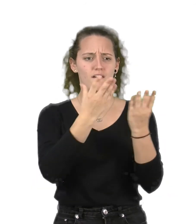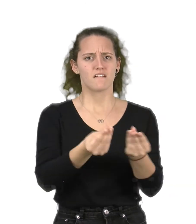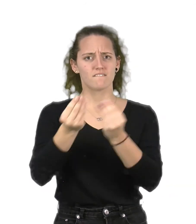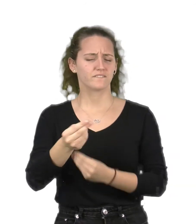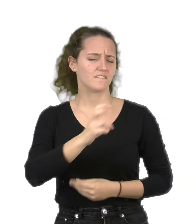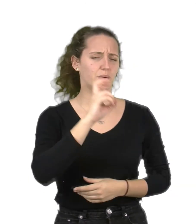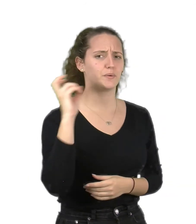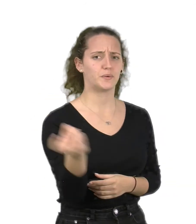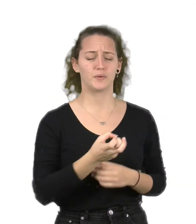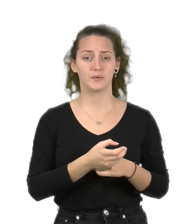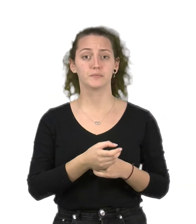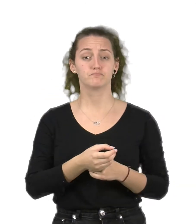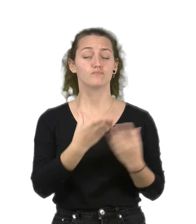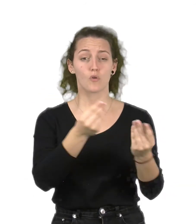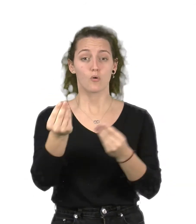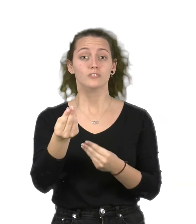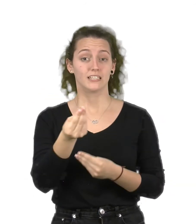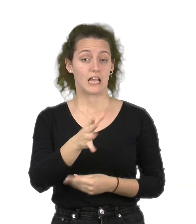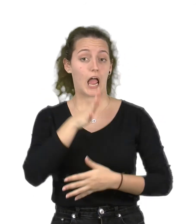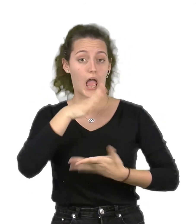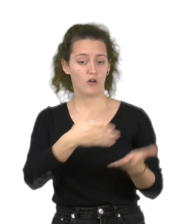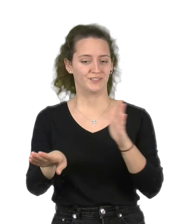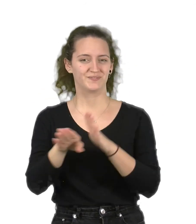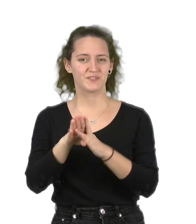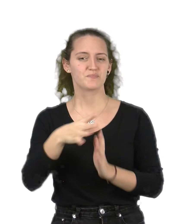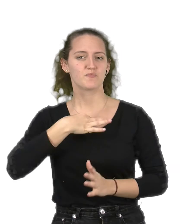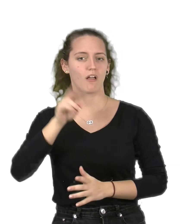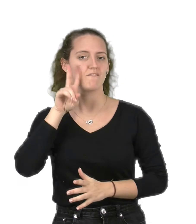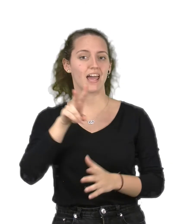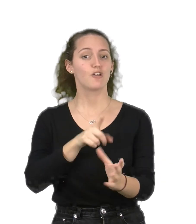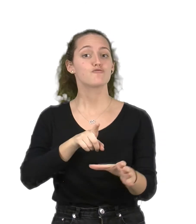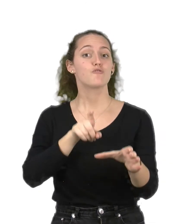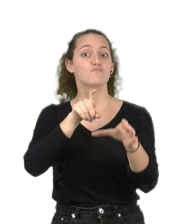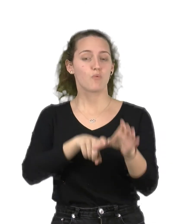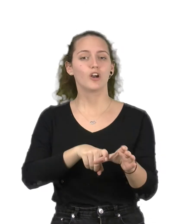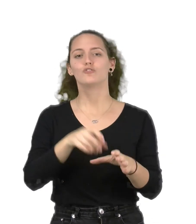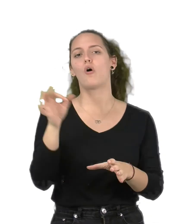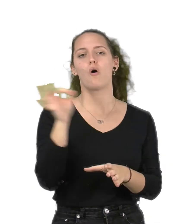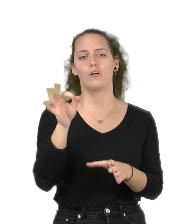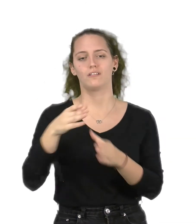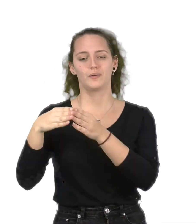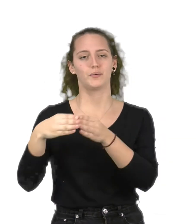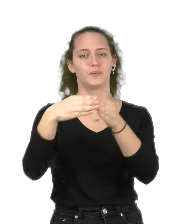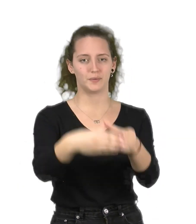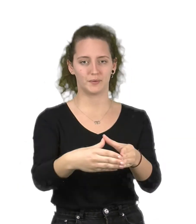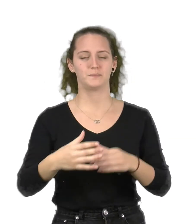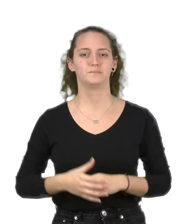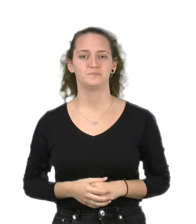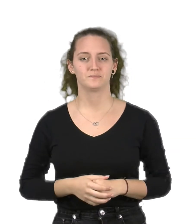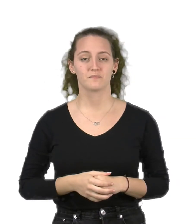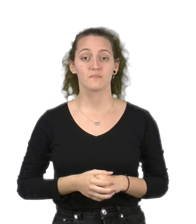de embarcaciones, muchas de las cuales aún se pueden contemplar en puerto o navegando por la